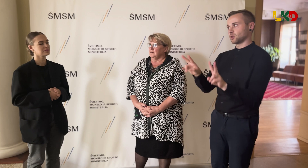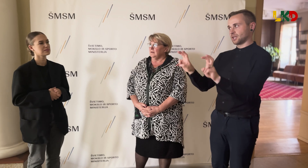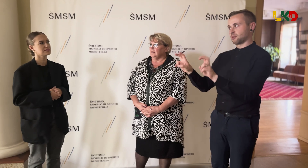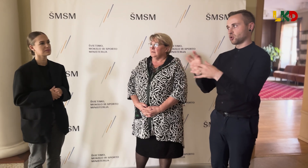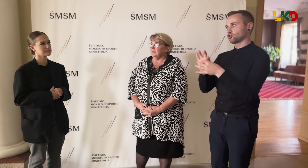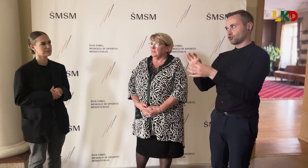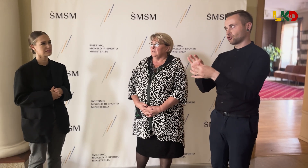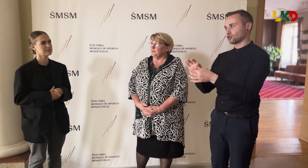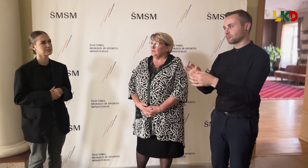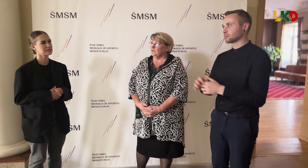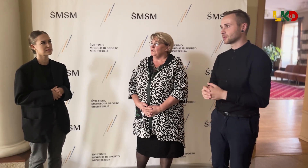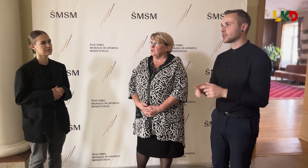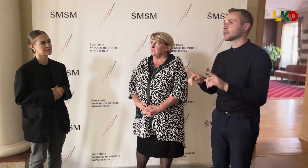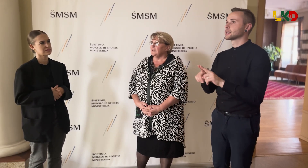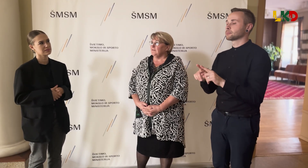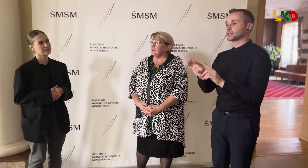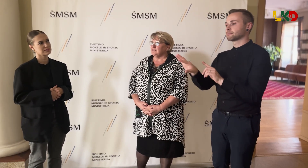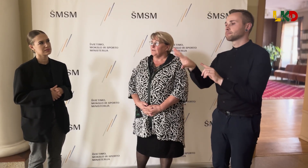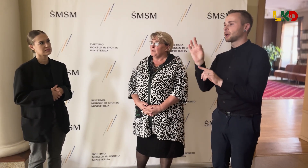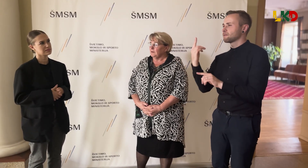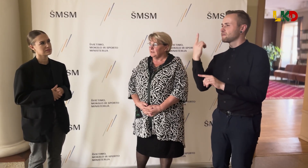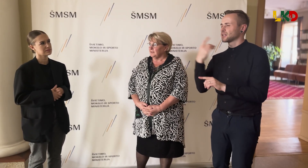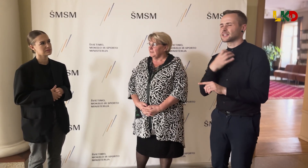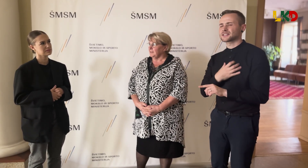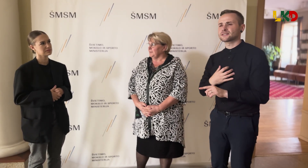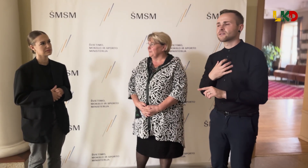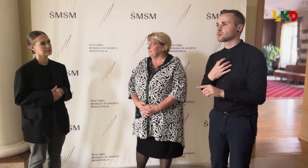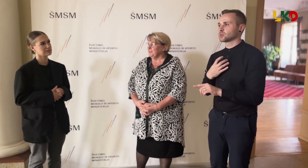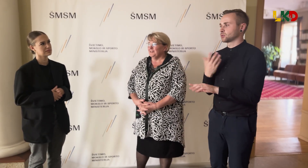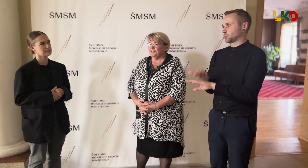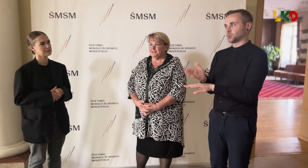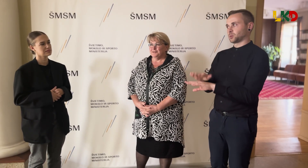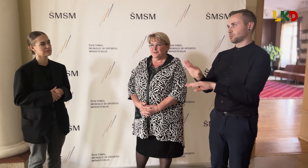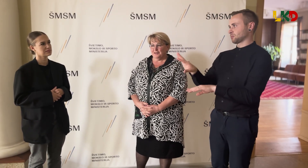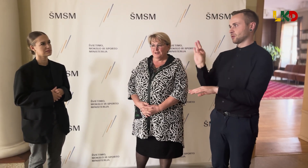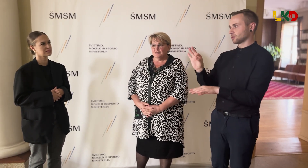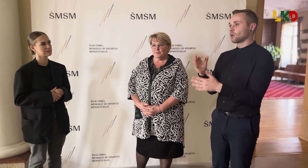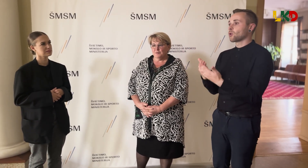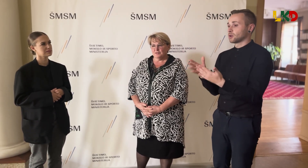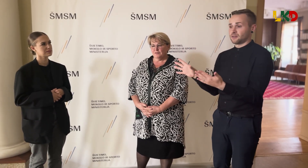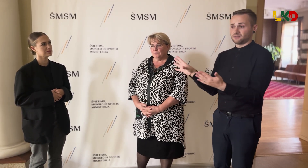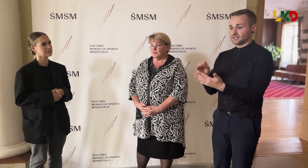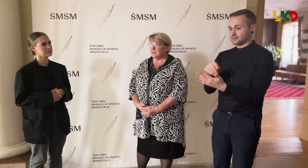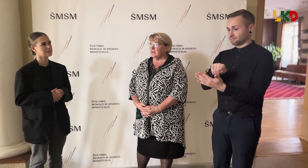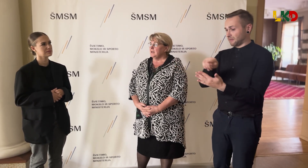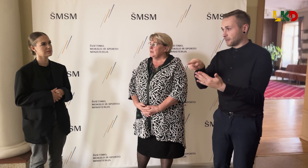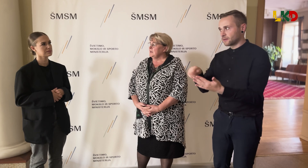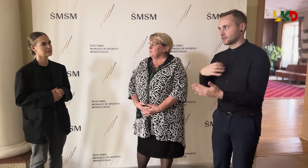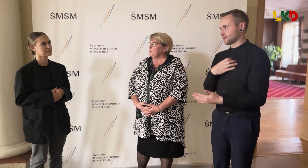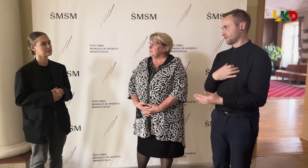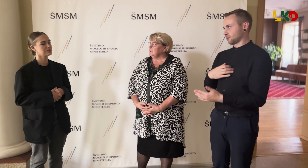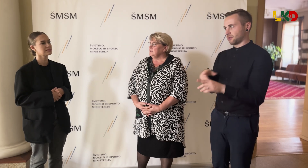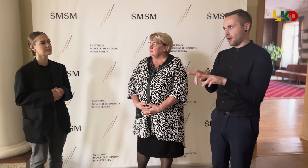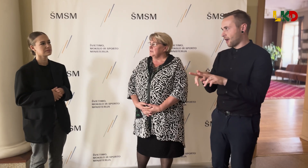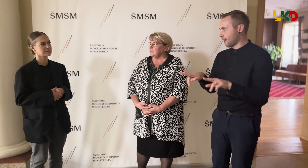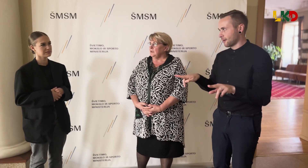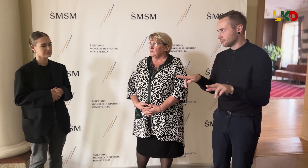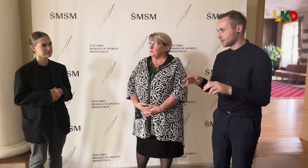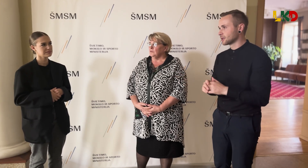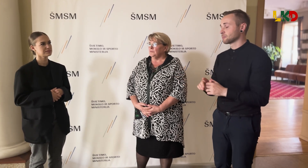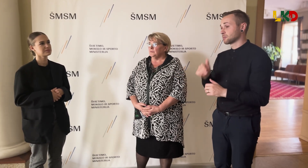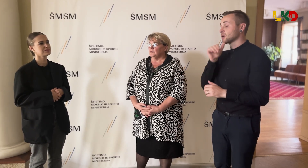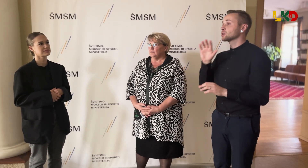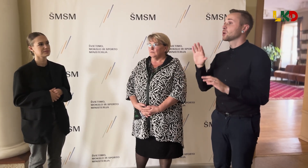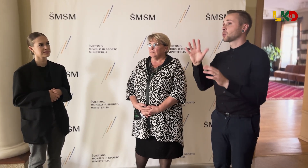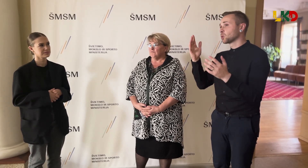Ir labai sunku išrinkti tą vieną svarbiausią, kadangi visi tokie klausimai buvo svarbus. Bet